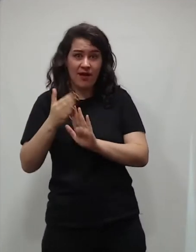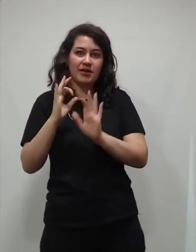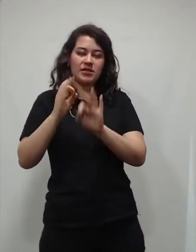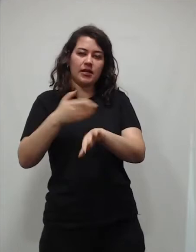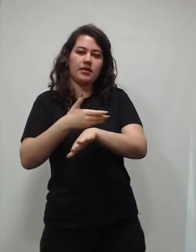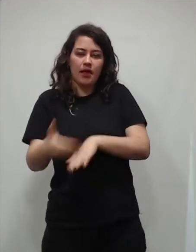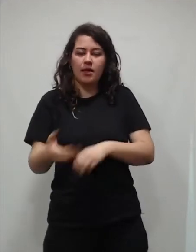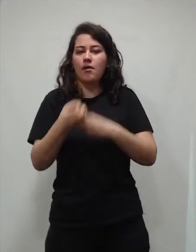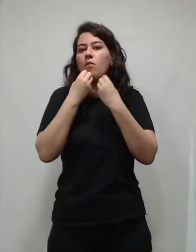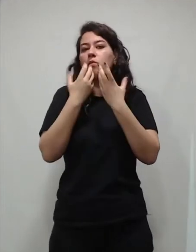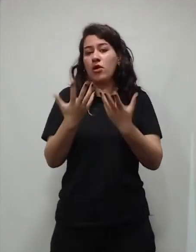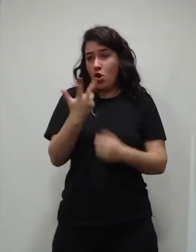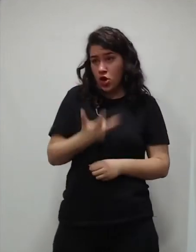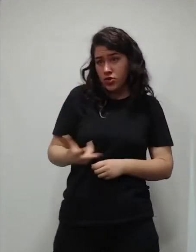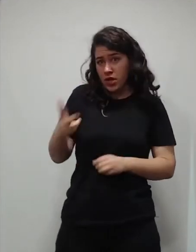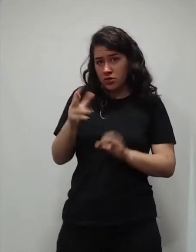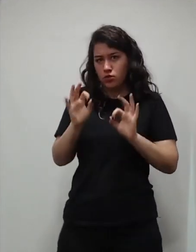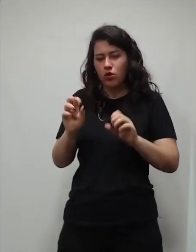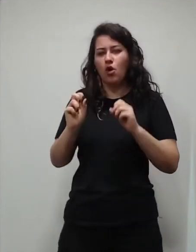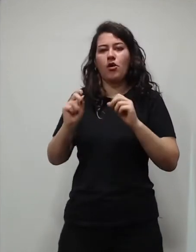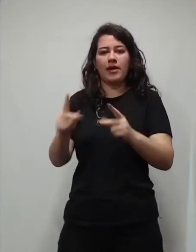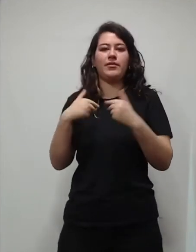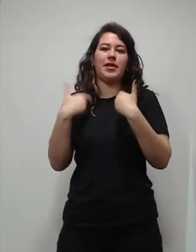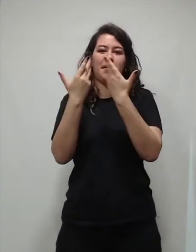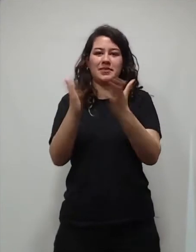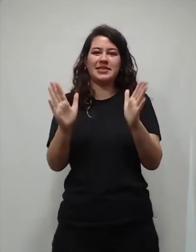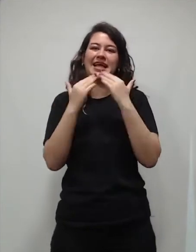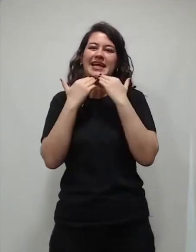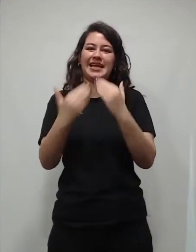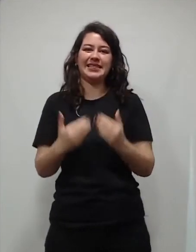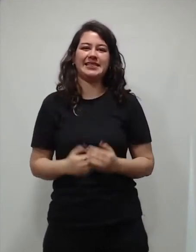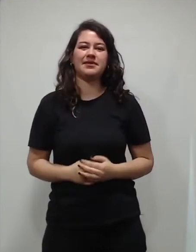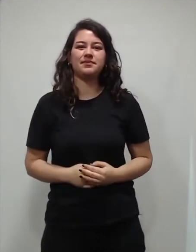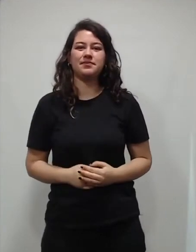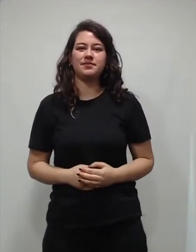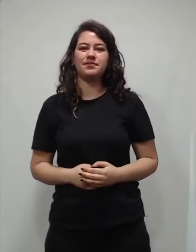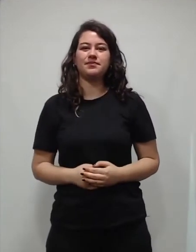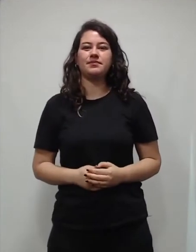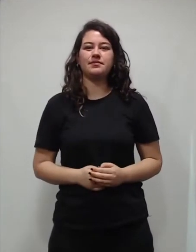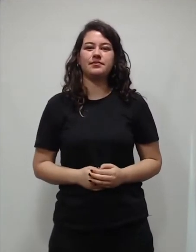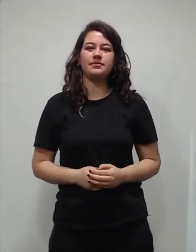después. ¿Las presentaciones serían de los tres? Ok, damos inicio entonces. Gracias.